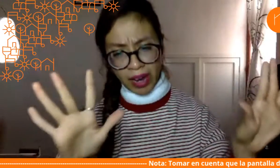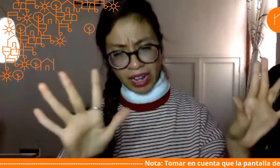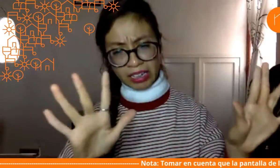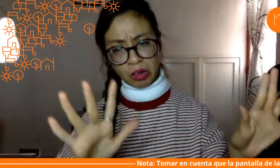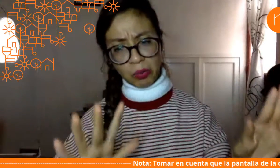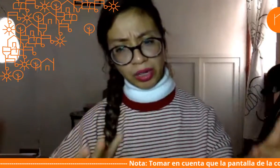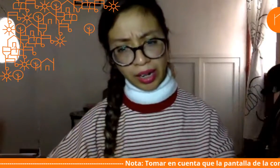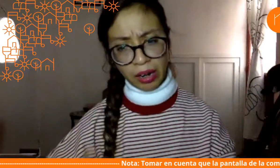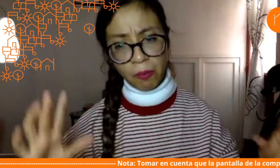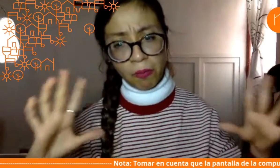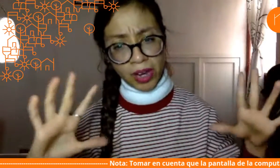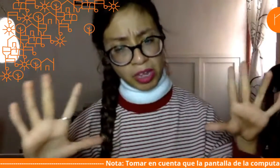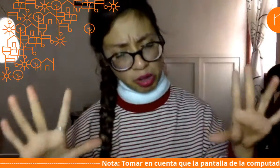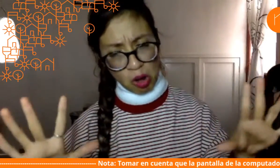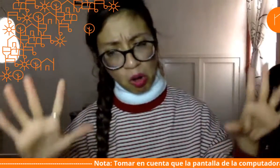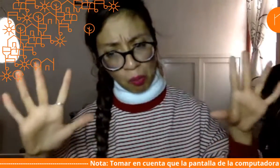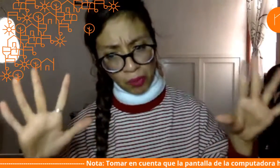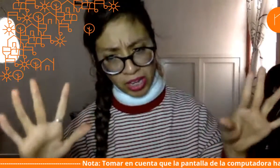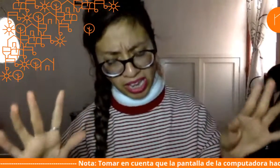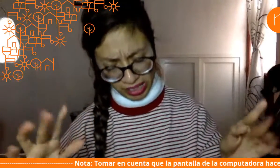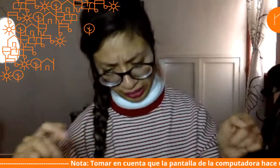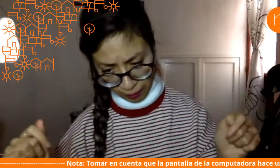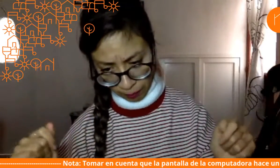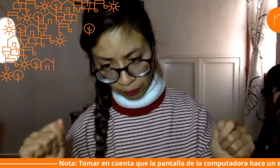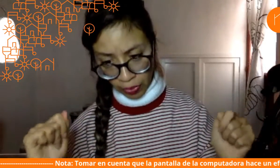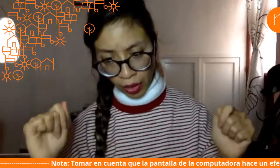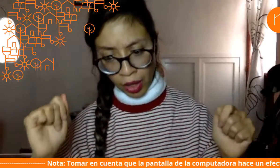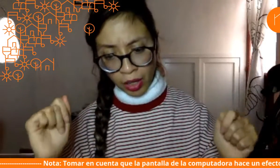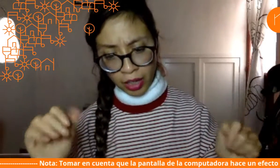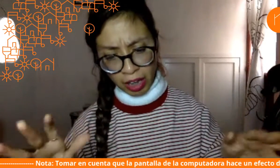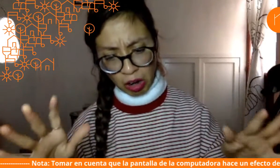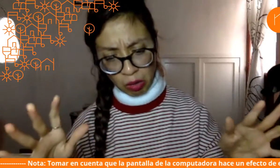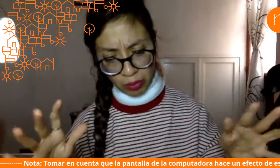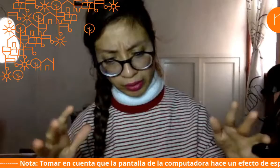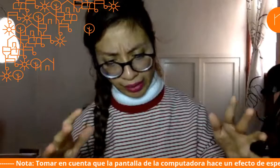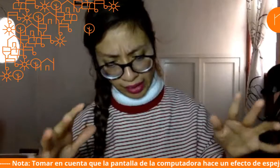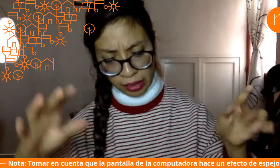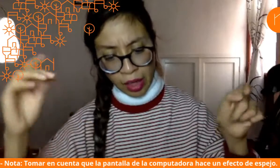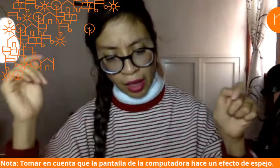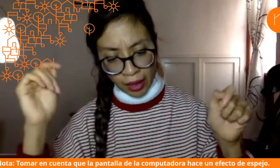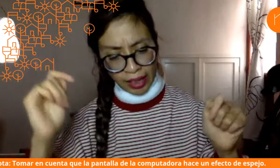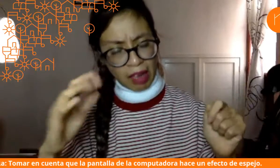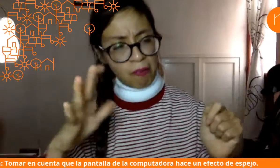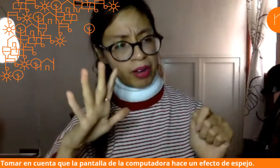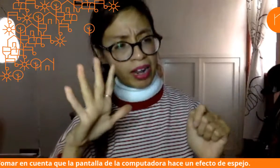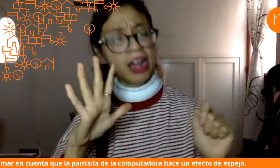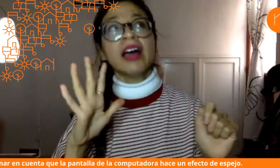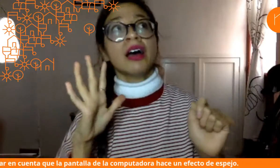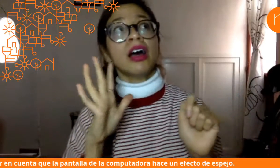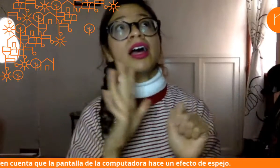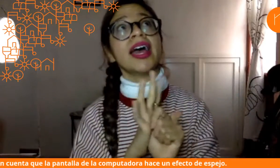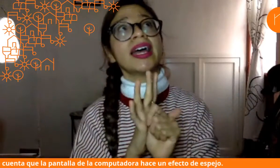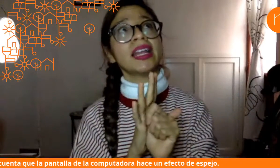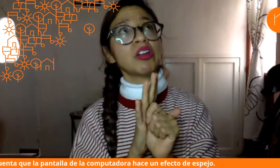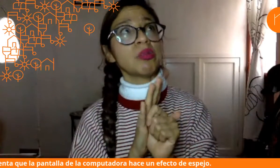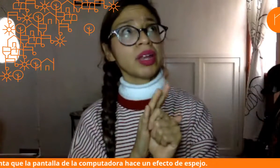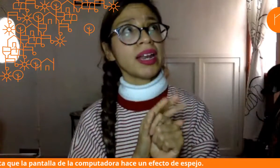para denominar brillo o brillante. Quiero comentar que para